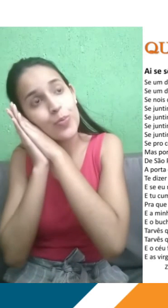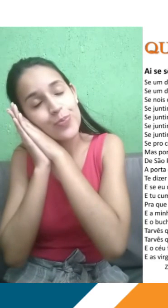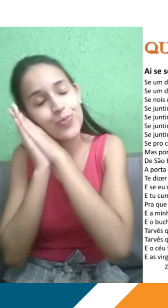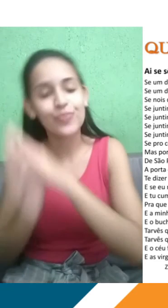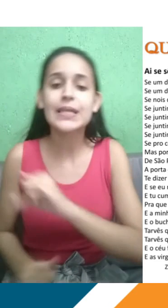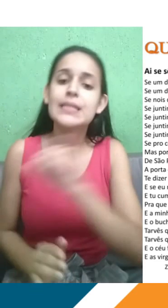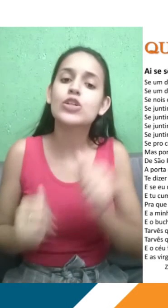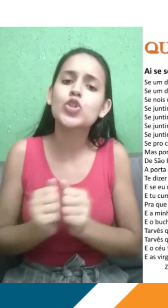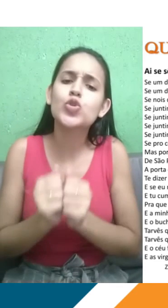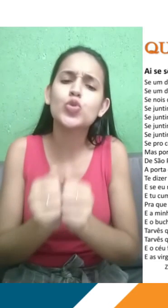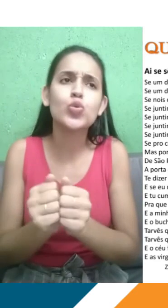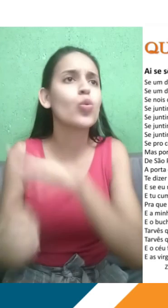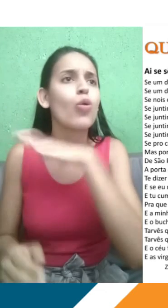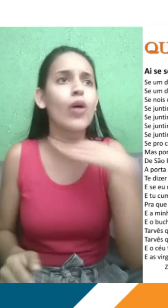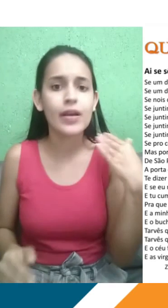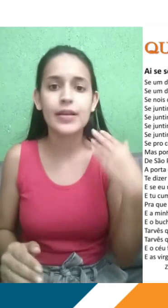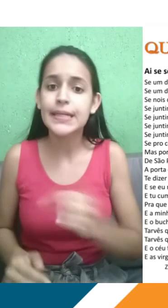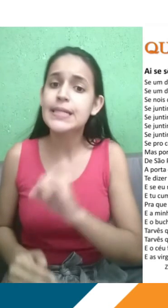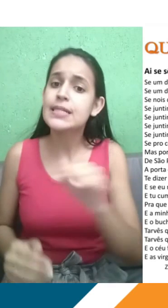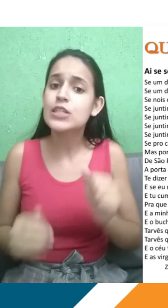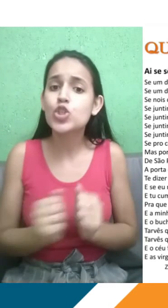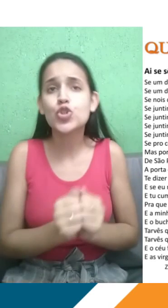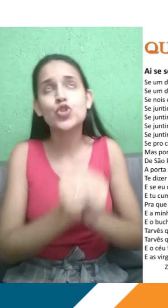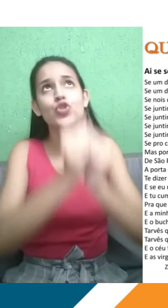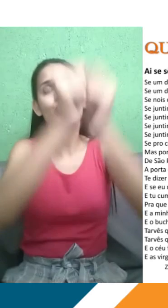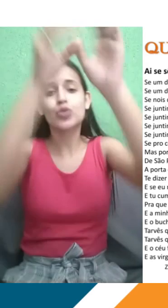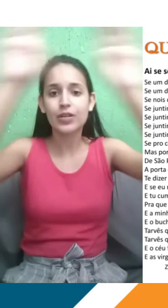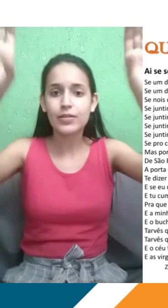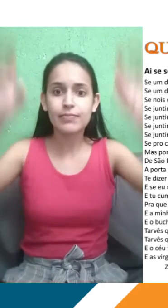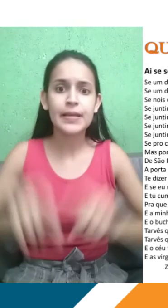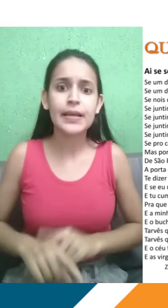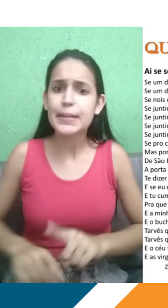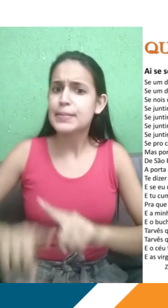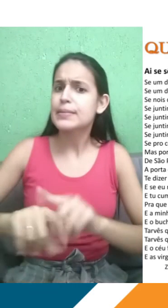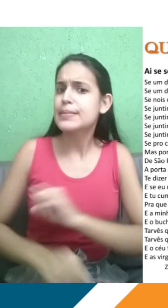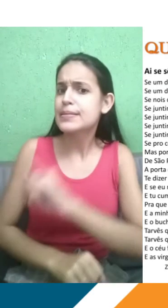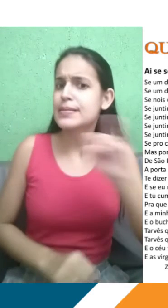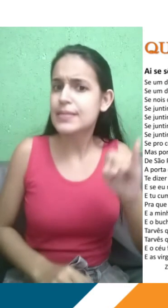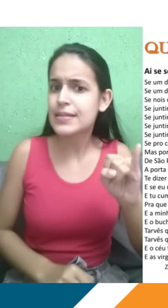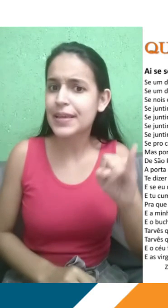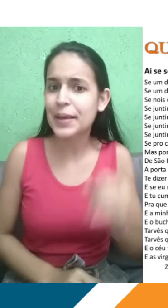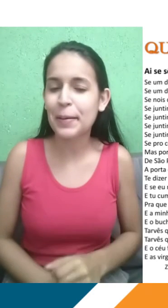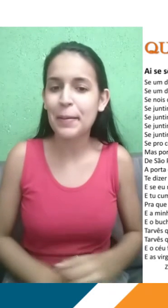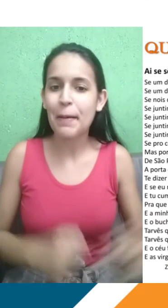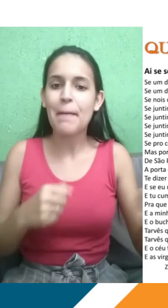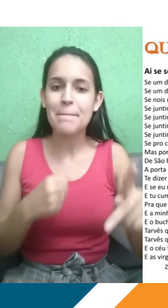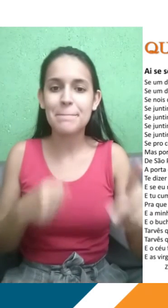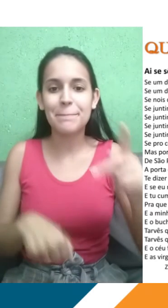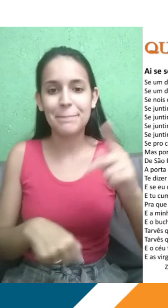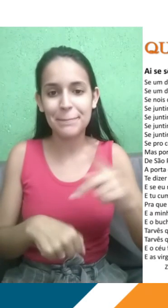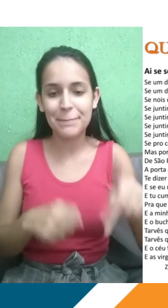faca puxasse e o bucho do céu furasse, talvez que nós dois ficasse, talvez que nós dois caísse, e o